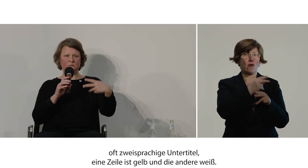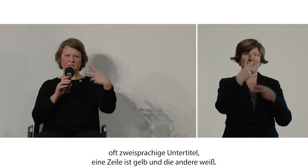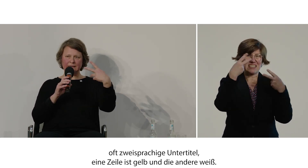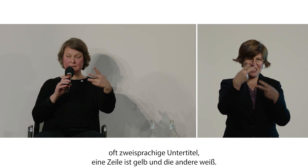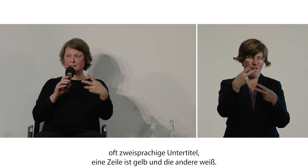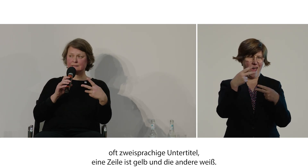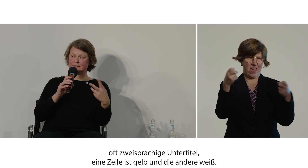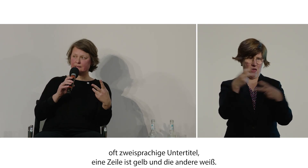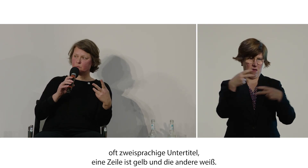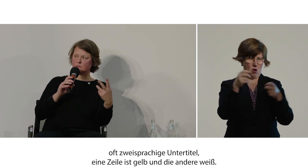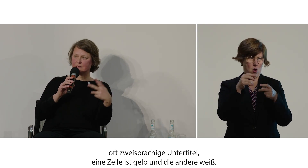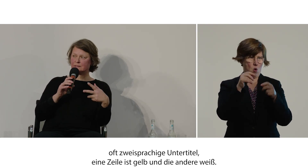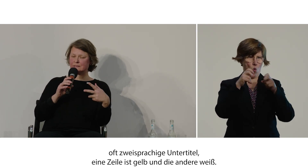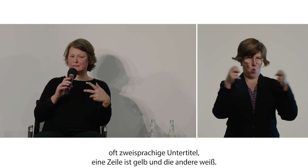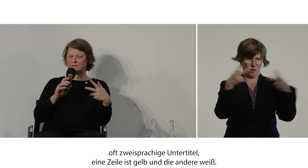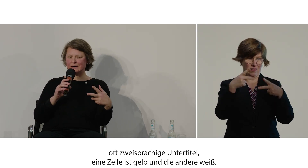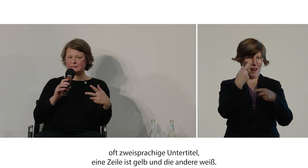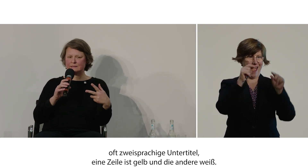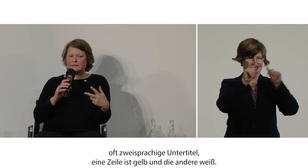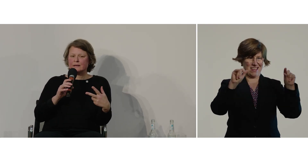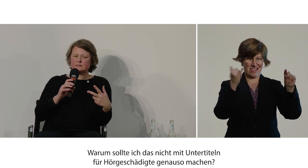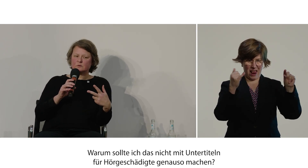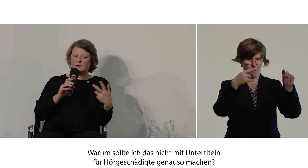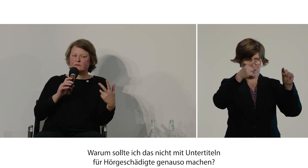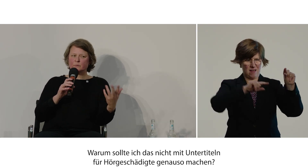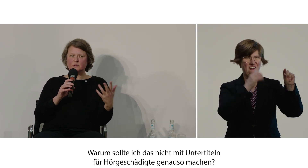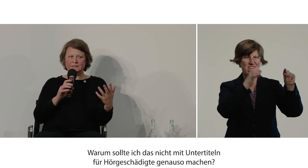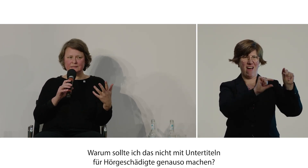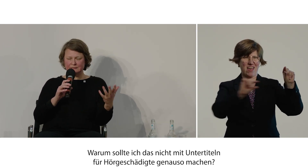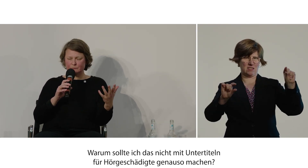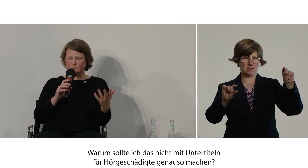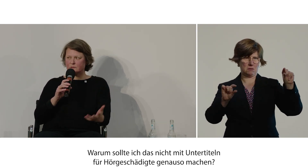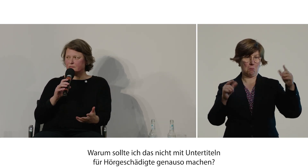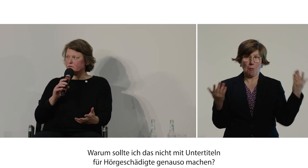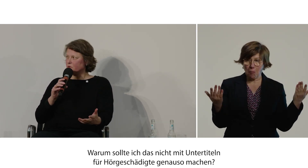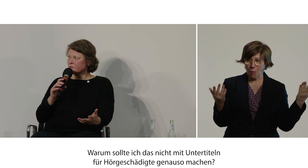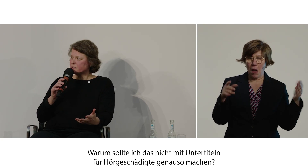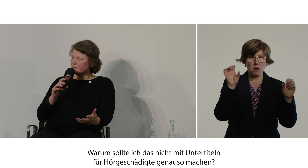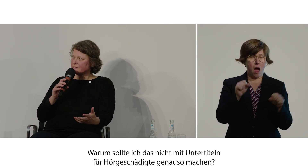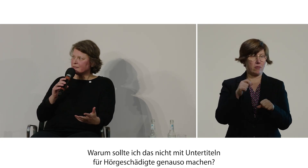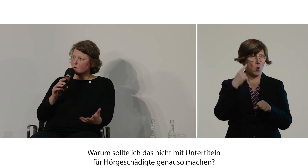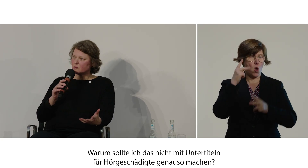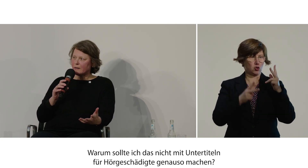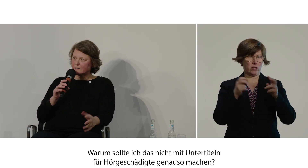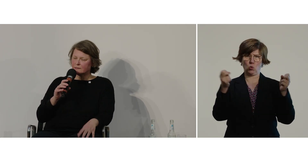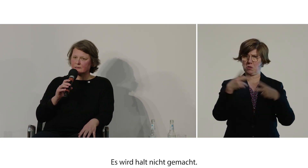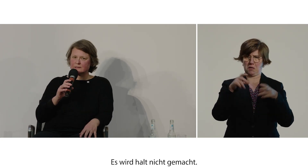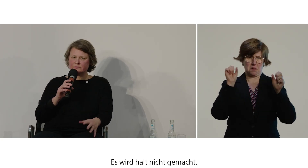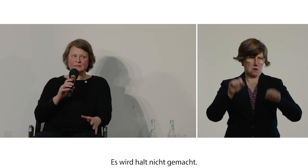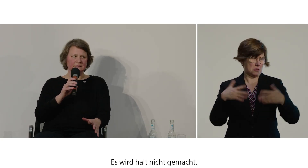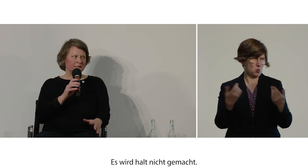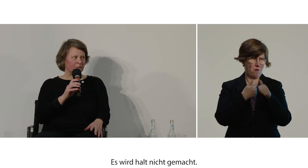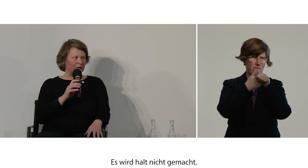Untertitel und eine Zeile ist gelb und die andere Zeile ist weiß. Also warum sollte ich das nicht mit Untertiteln für Hörgeschichte genauso machen?